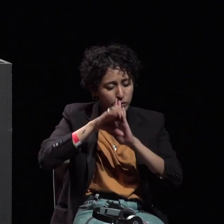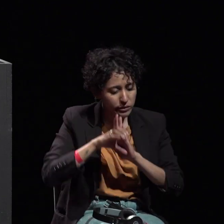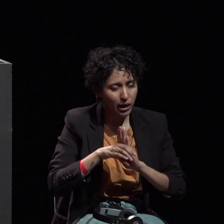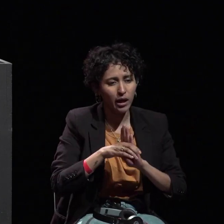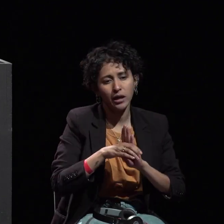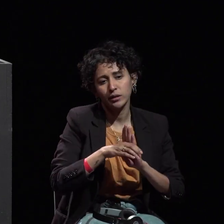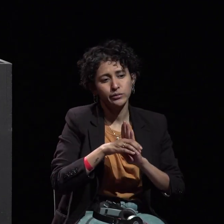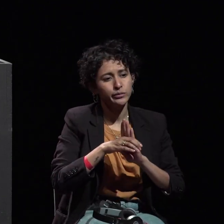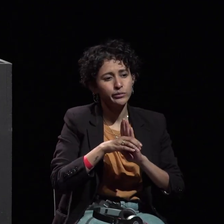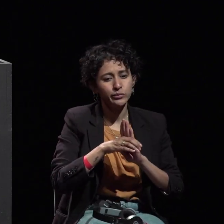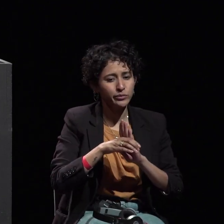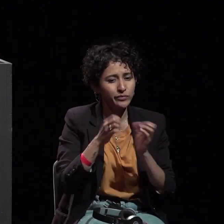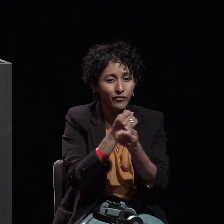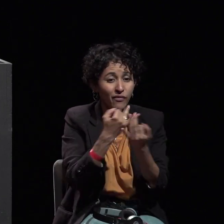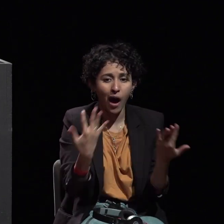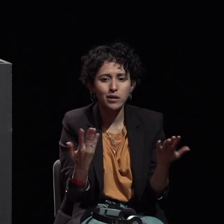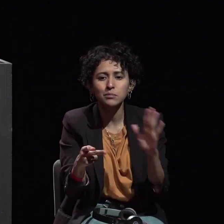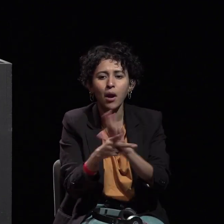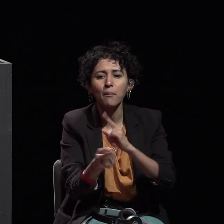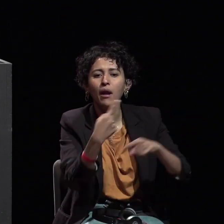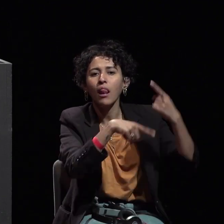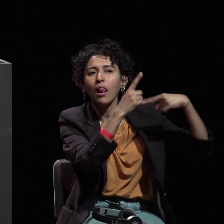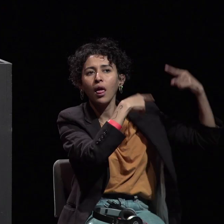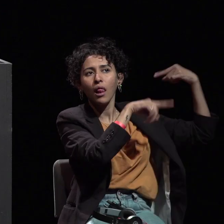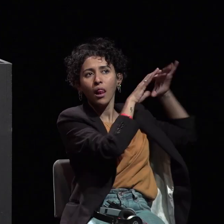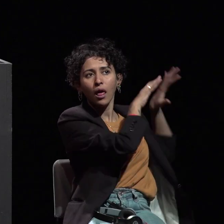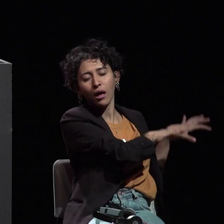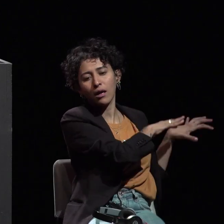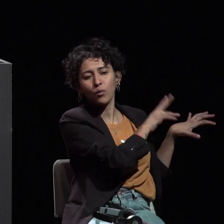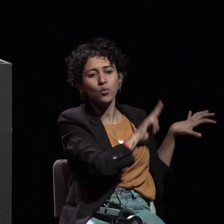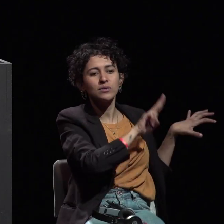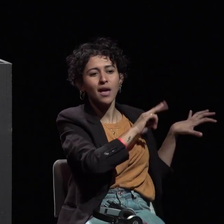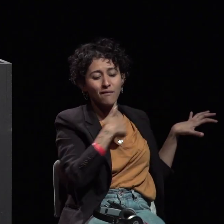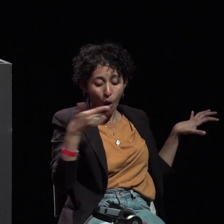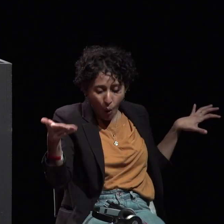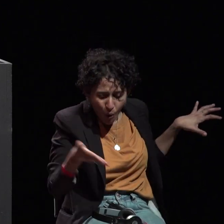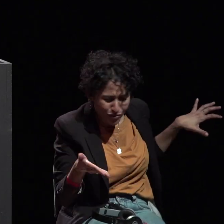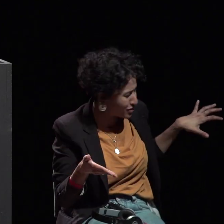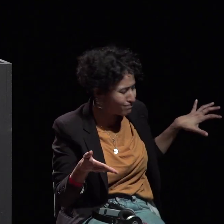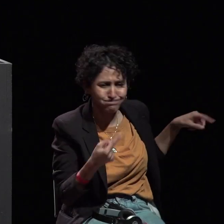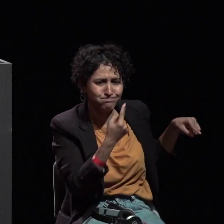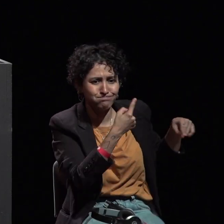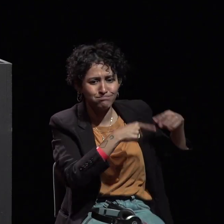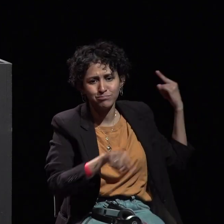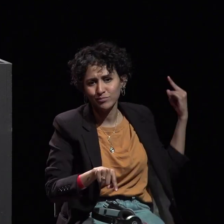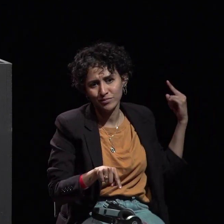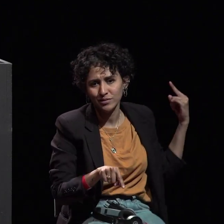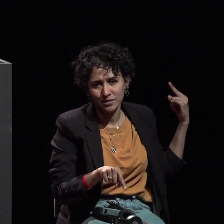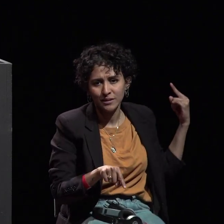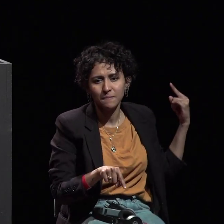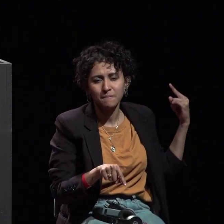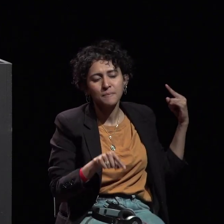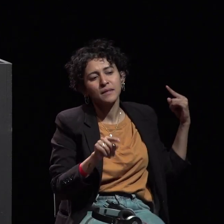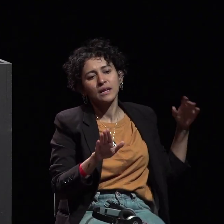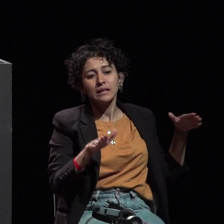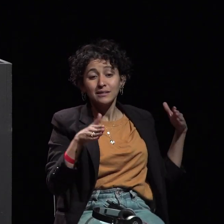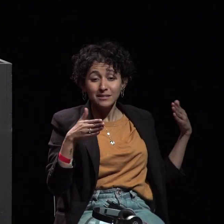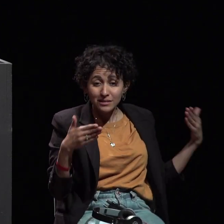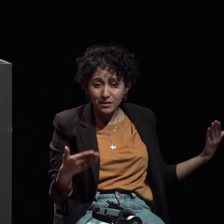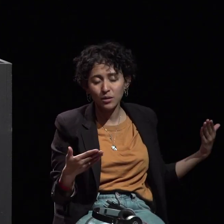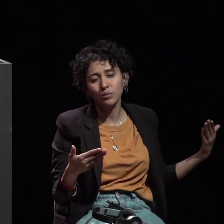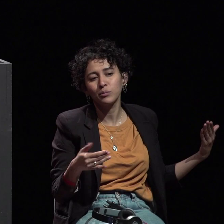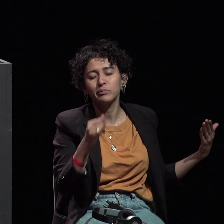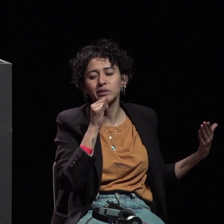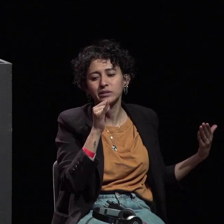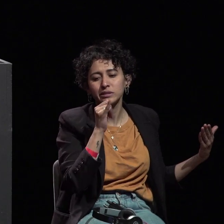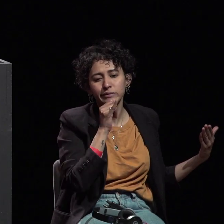com a invenção moderna do homem soberano e de seus desdobramentos epistemológicos e políticos. Assim, a agência de determinadas coisas,